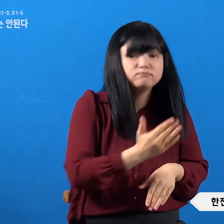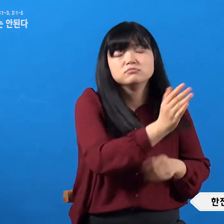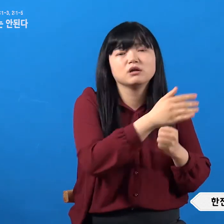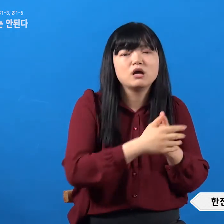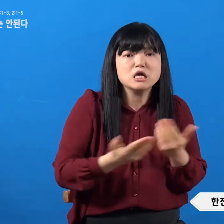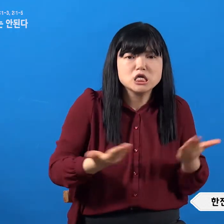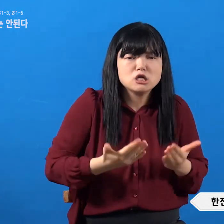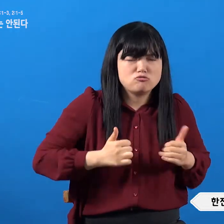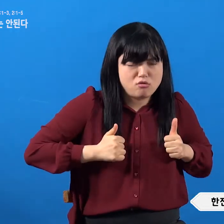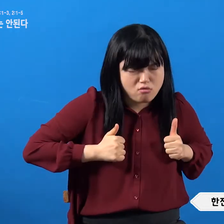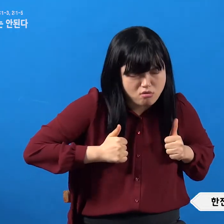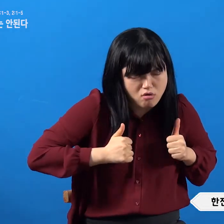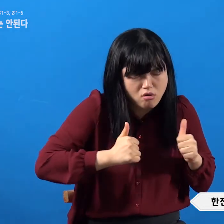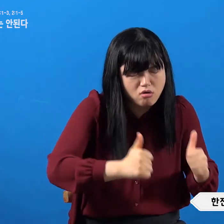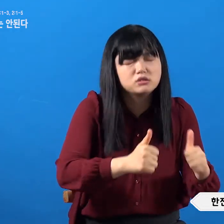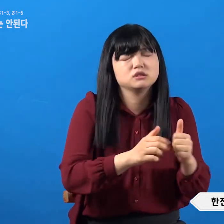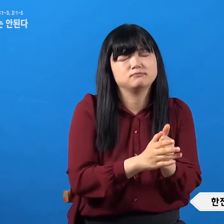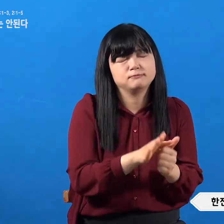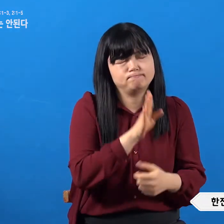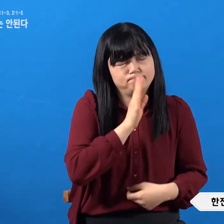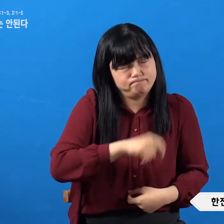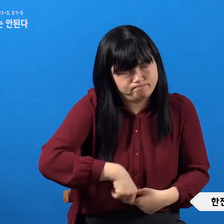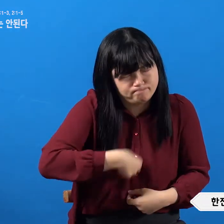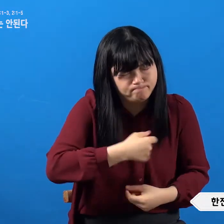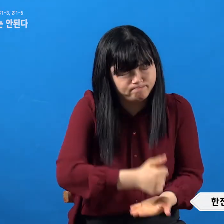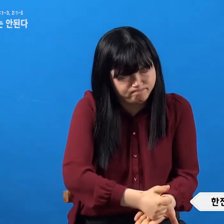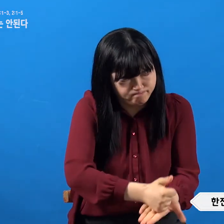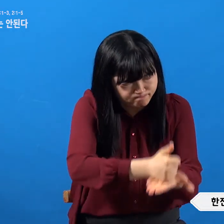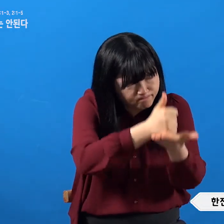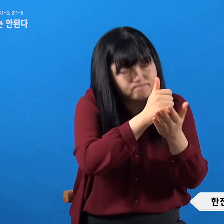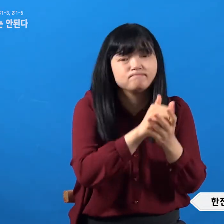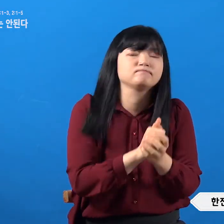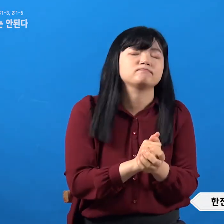또 일은 얼마나 신실하게 잘 하시는지요.